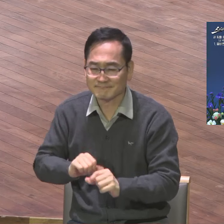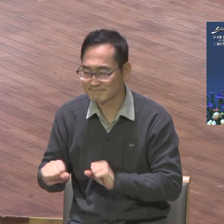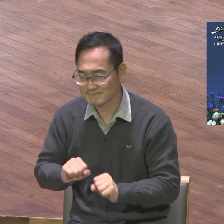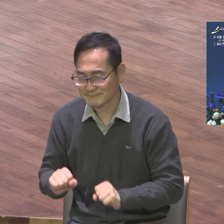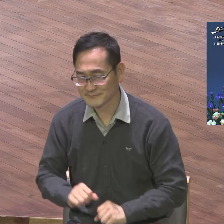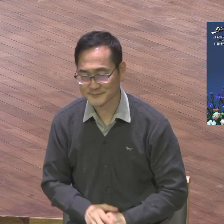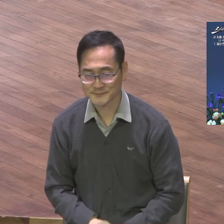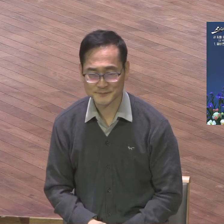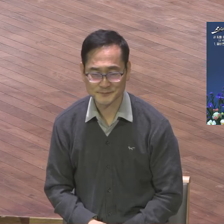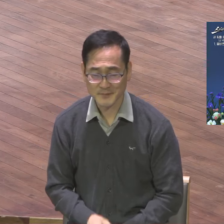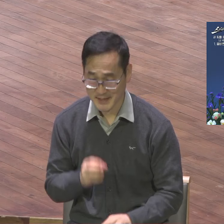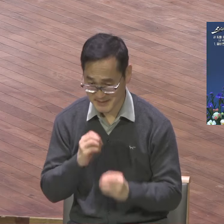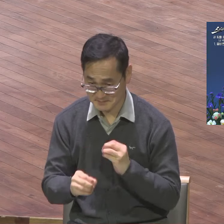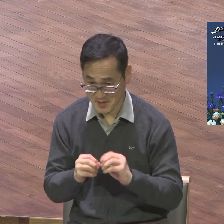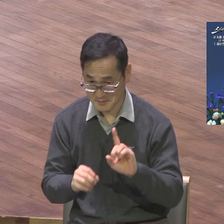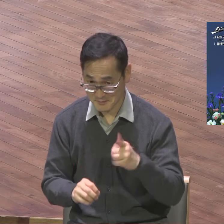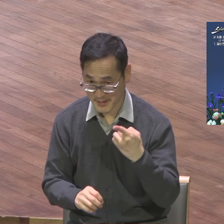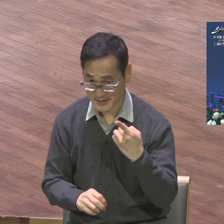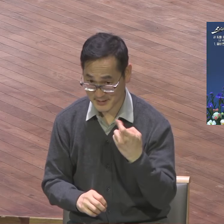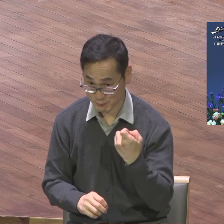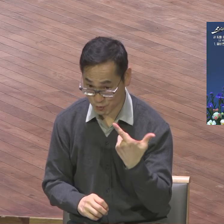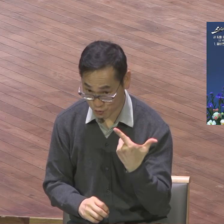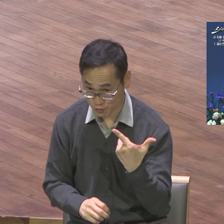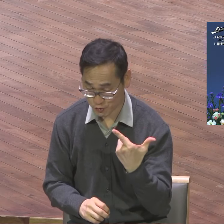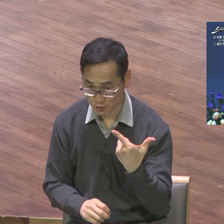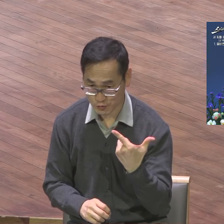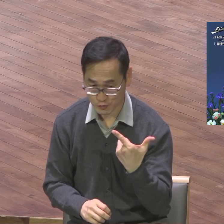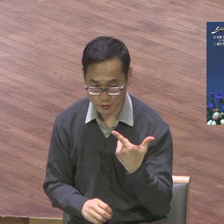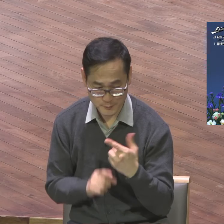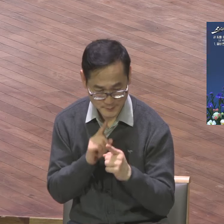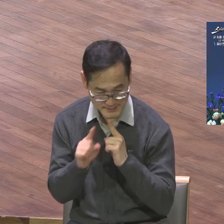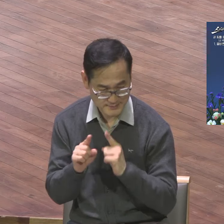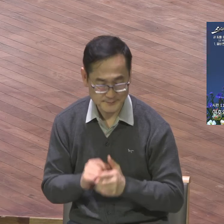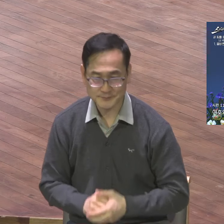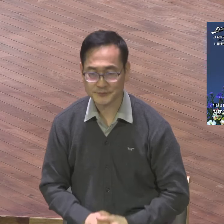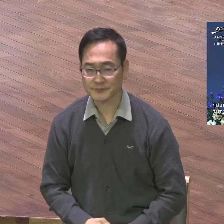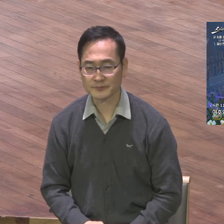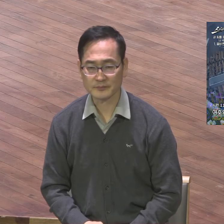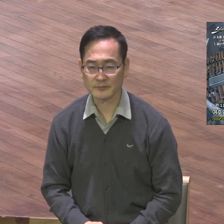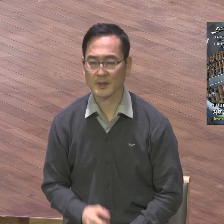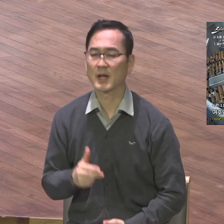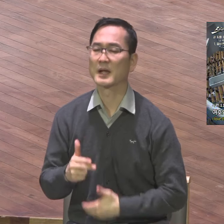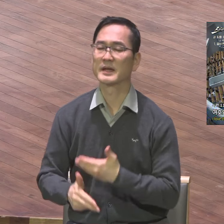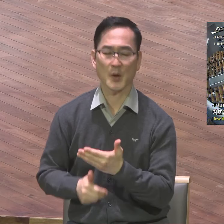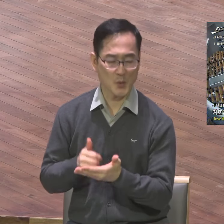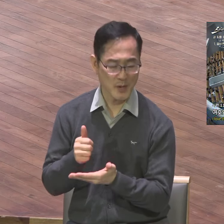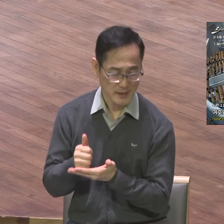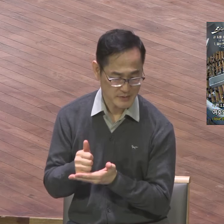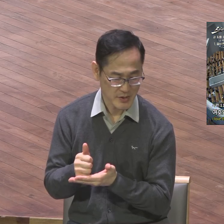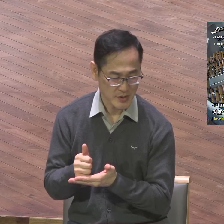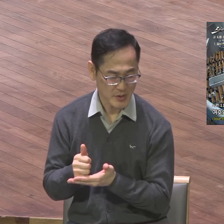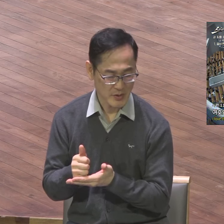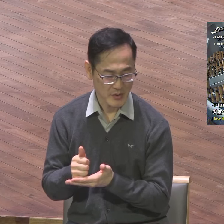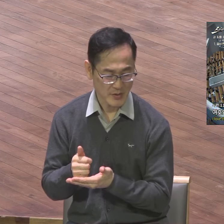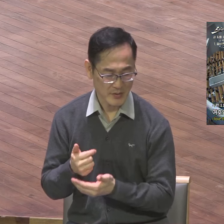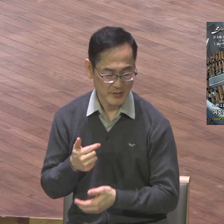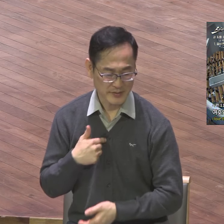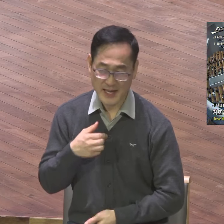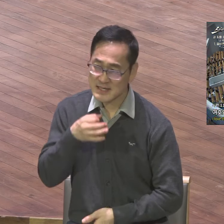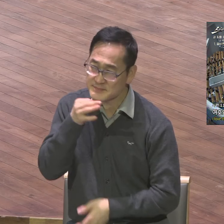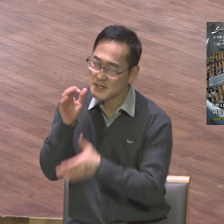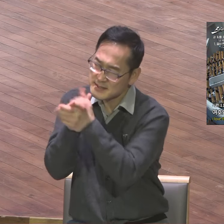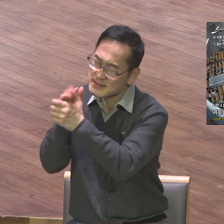보는 것입니다. 시편 116편 1절로 2절에 보면 시편 기자 이렇게 고백합니다. 여호와께서 내 음성과 내